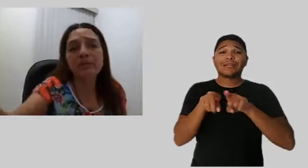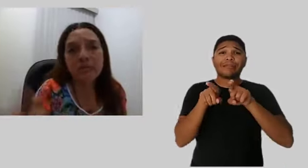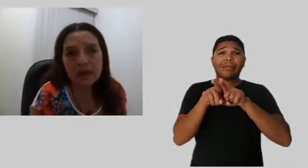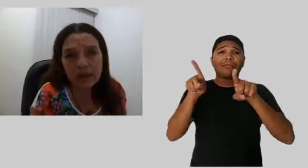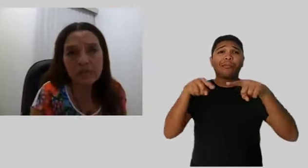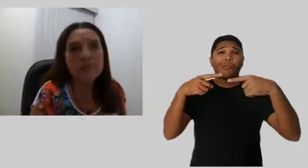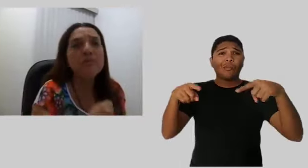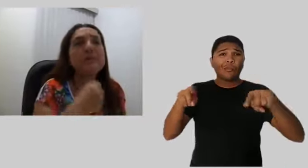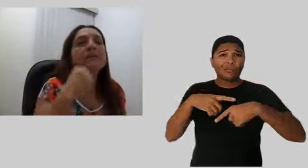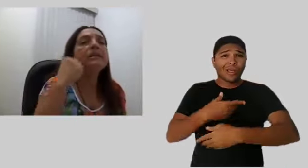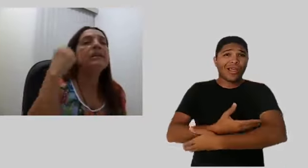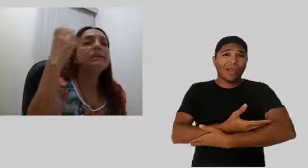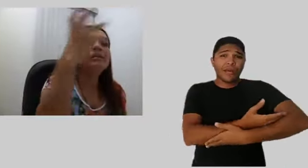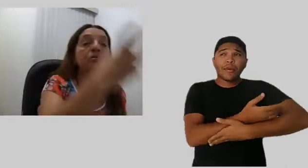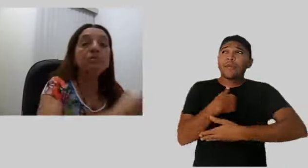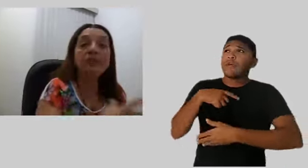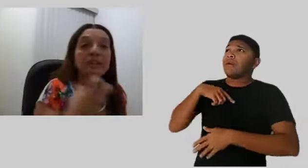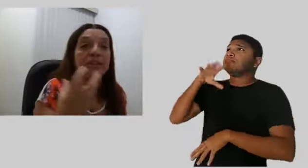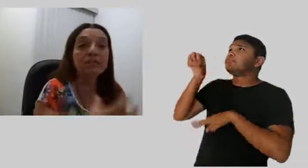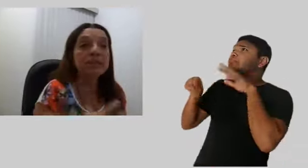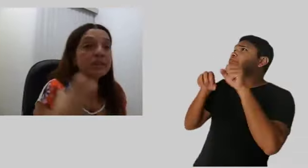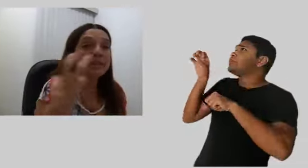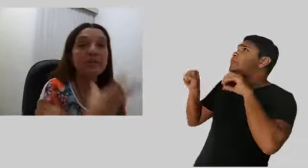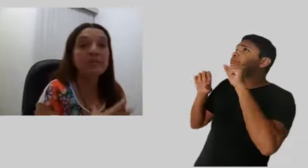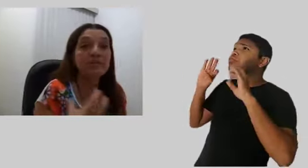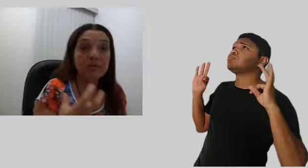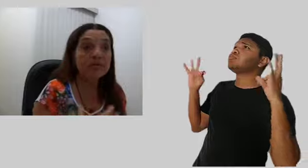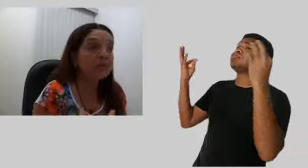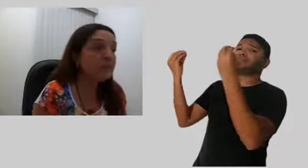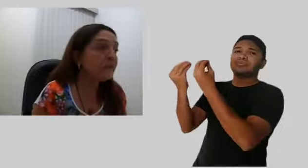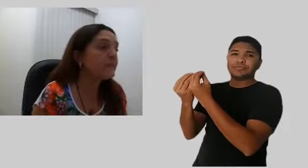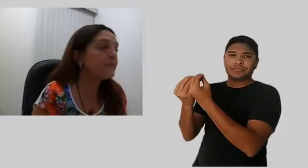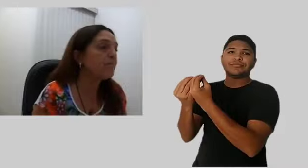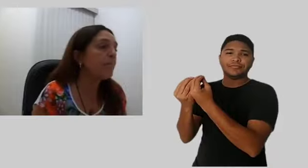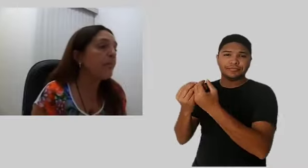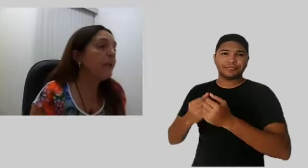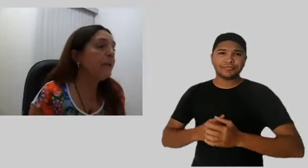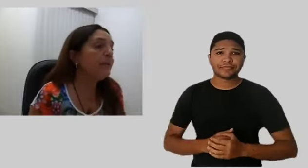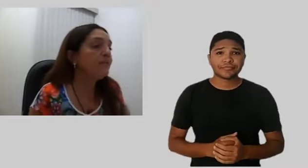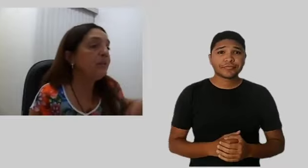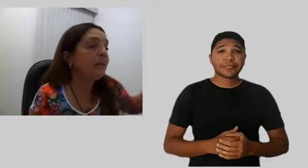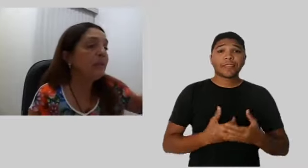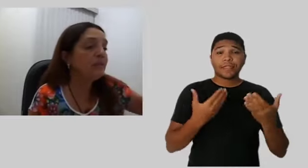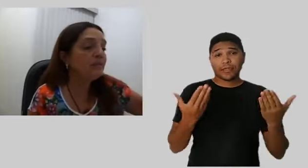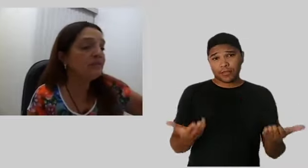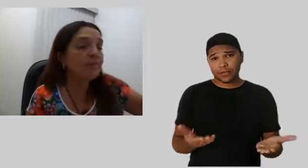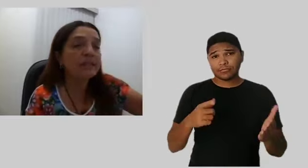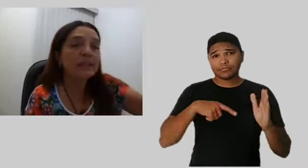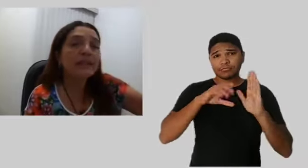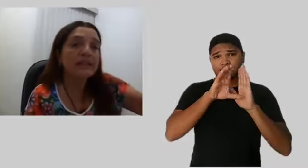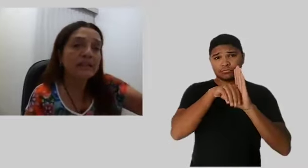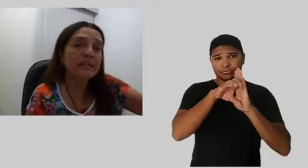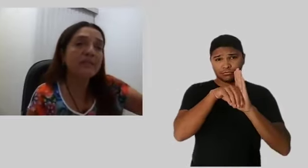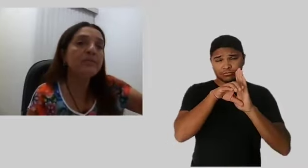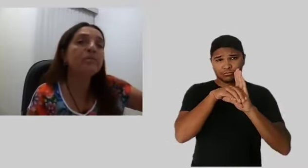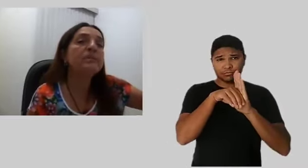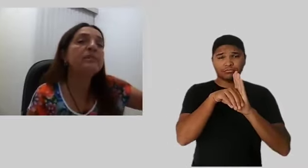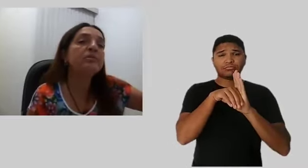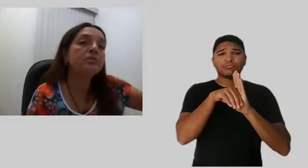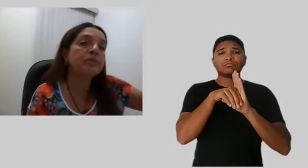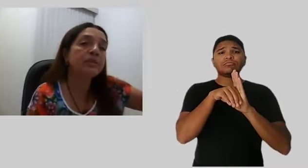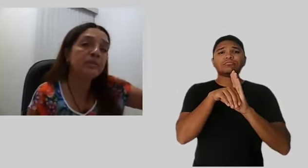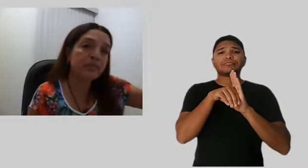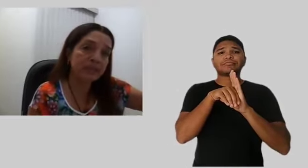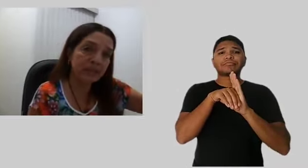voz, recebendo a música, isso tudo vai chegando para a criança de uma forma muito intensa. Então, isso começa, esse